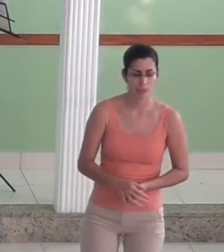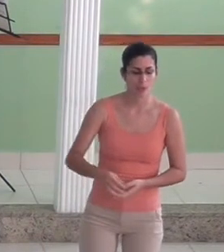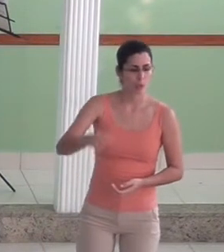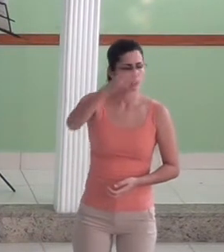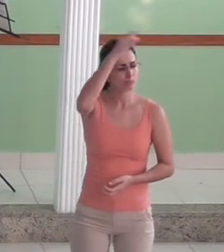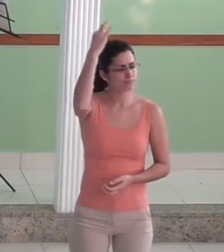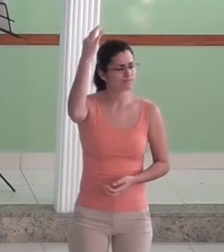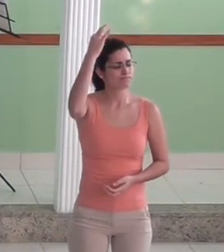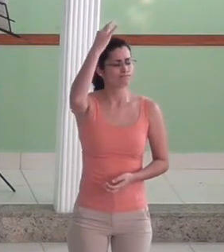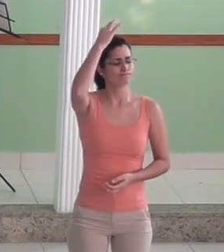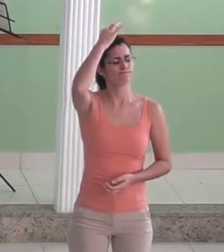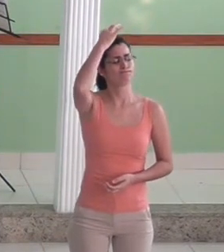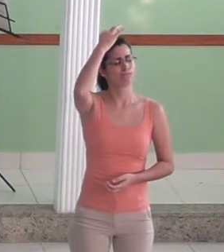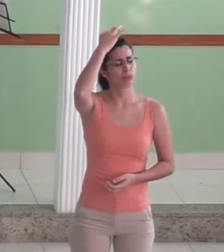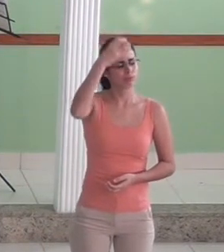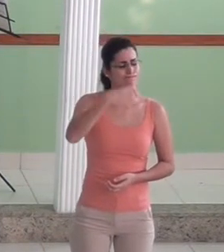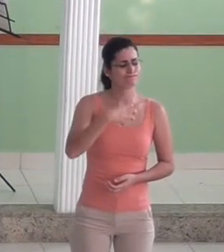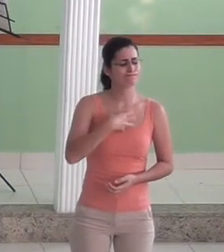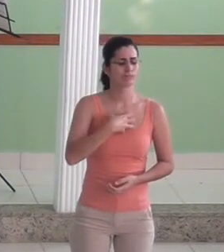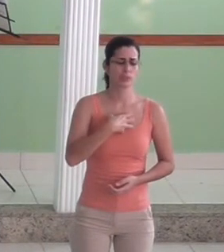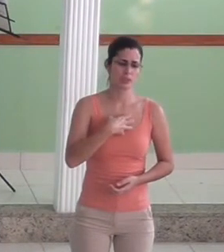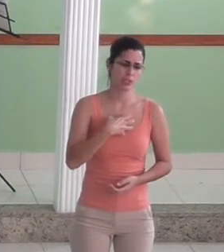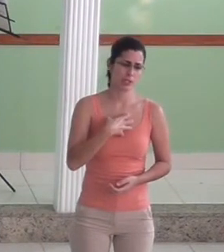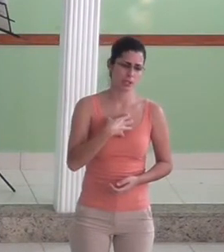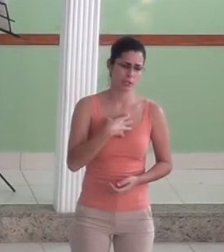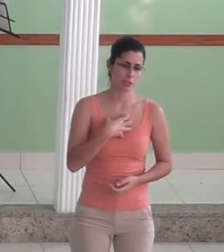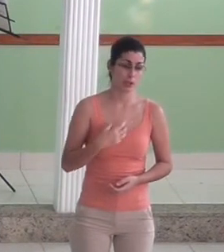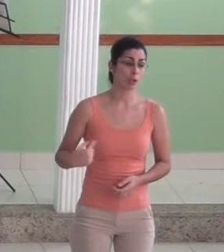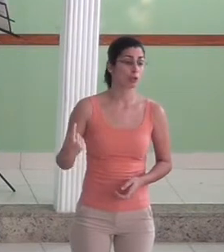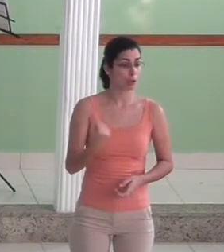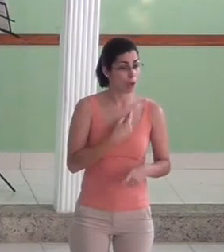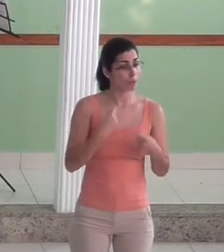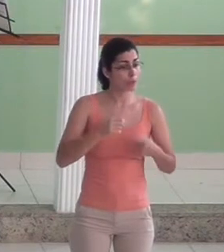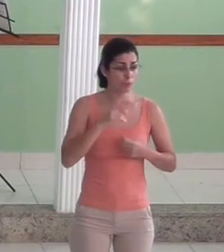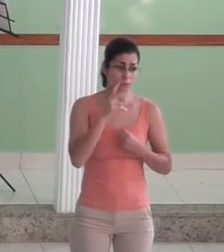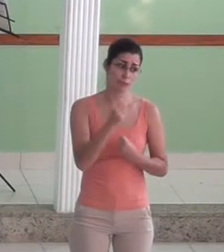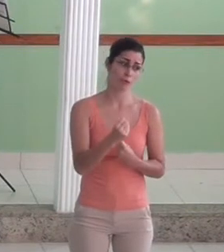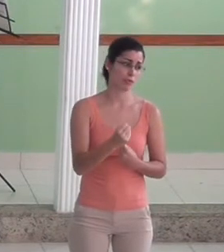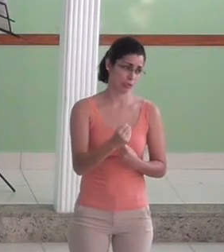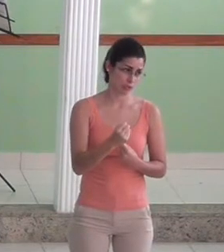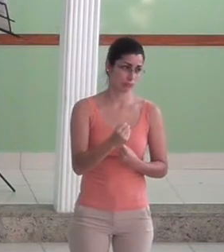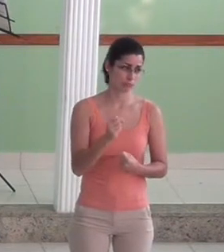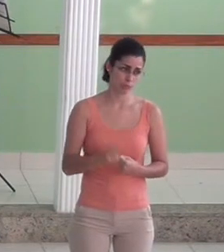Santo de Deus e nós temos sido fortes e vamos permanecer fortes. Amém?